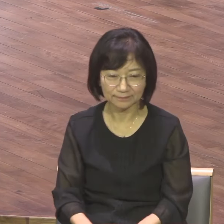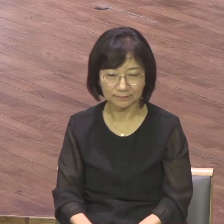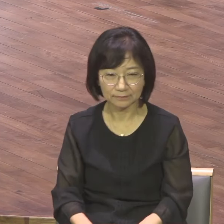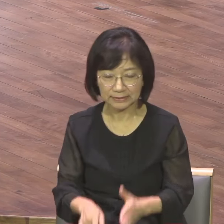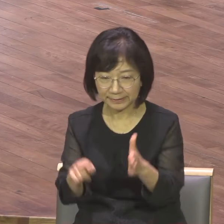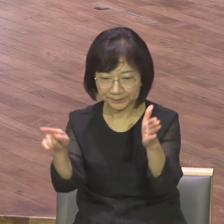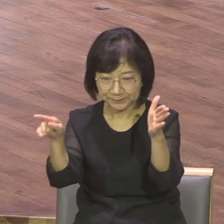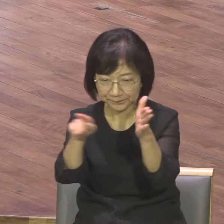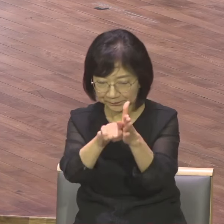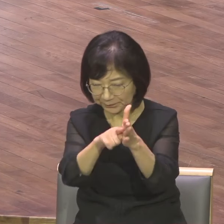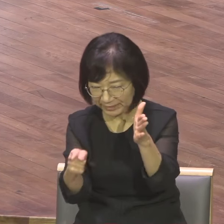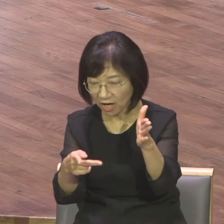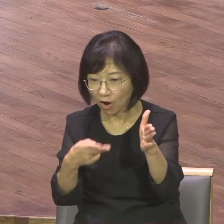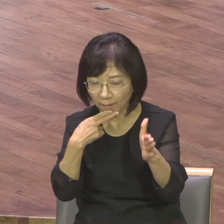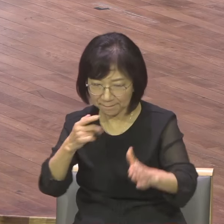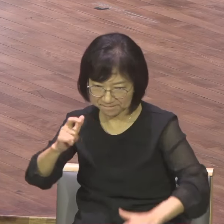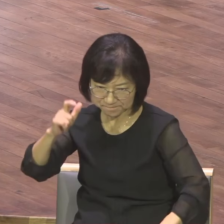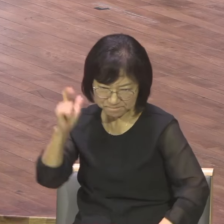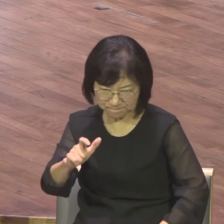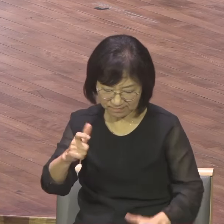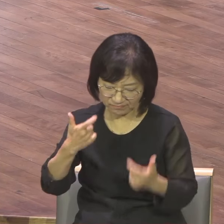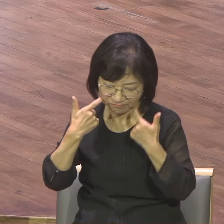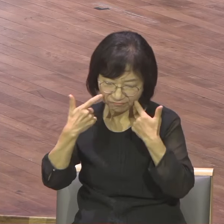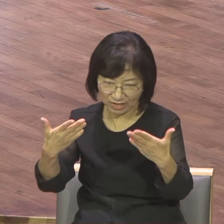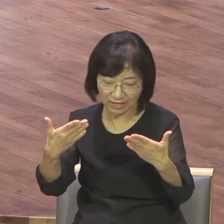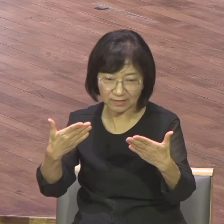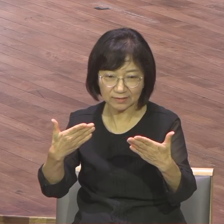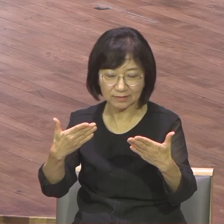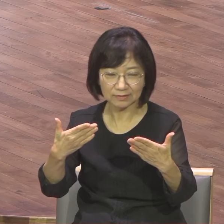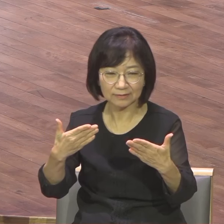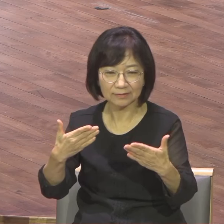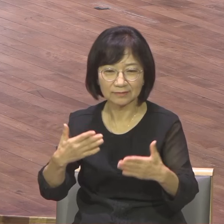확고부동한 믿음. 흔들림이 없어.